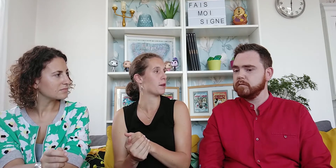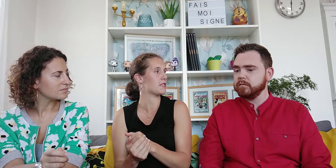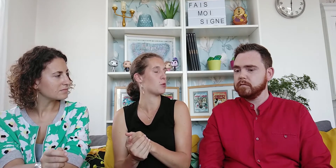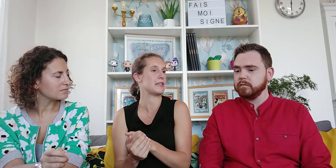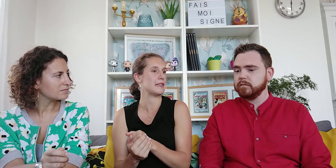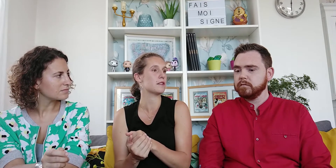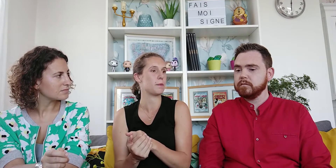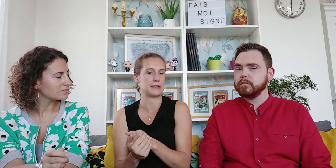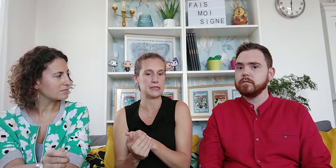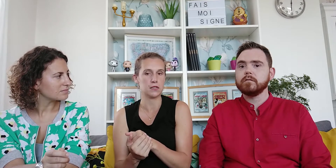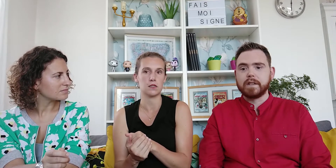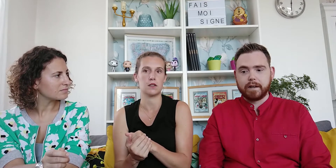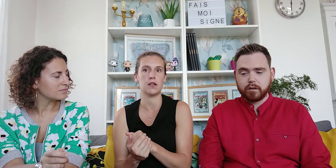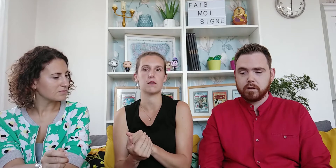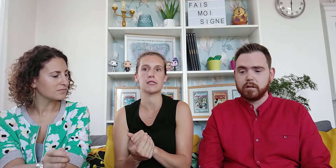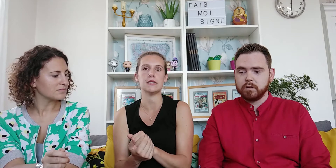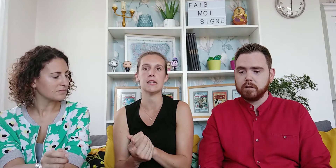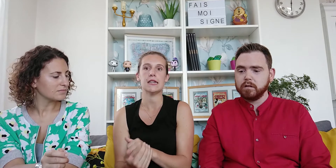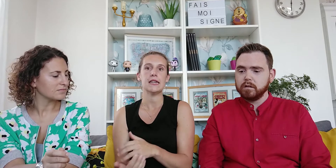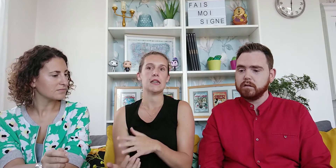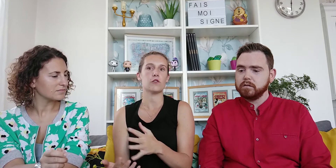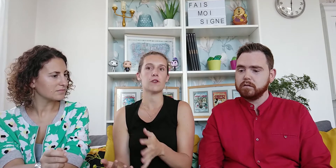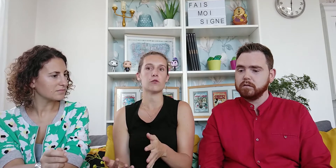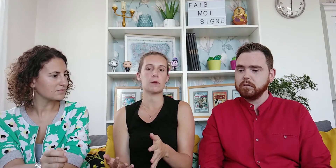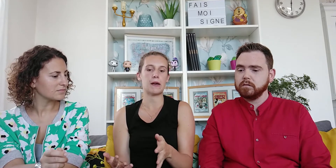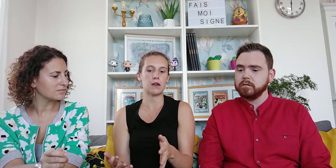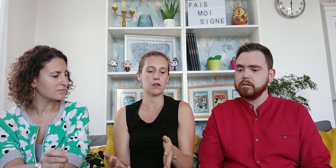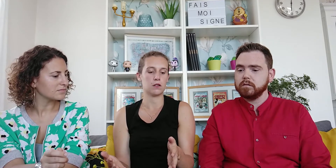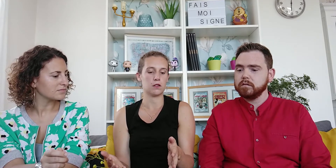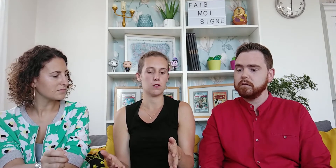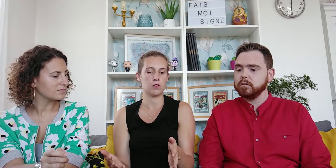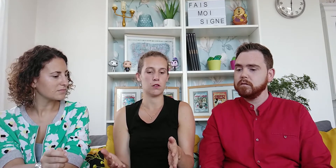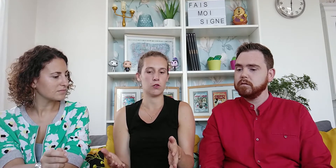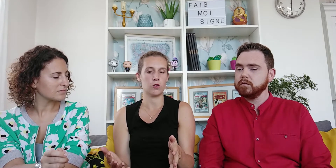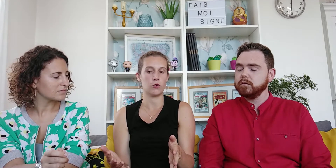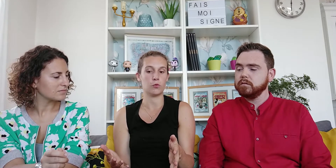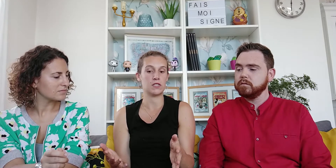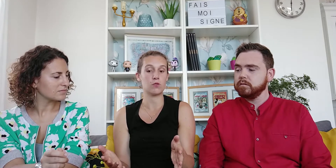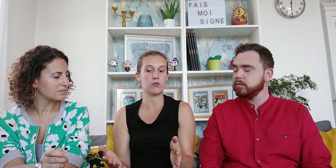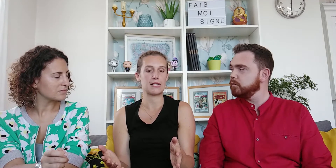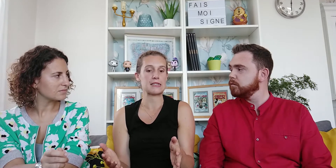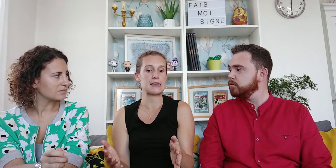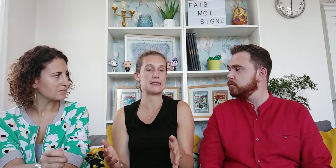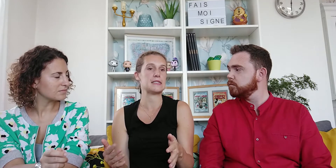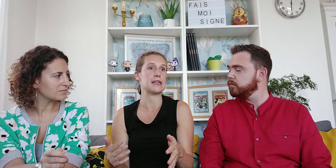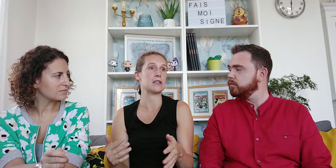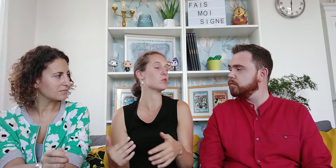passée au maternel, qui pratique la langue des signes. Et en fait, au départ, au Petit Loup, l'éducatrice, elle signait des